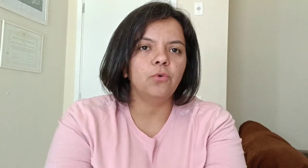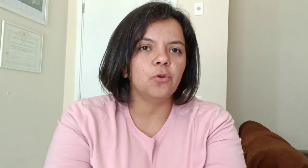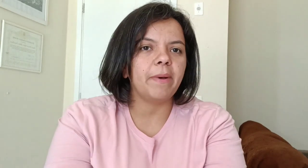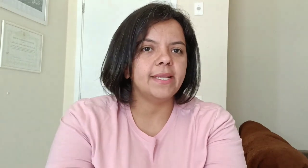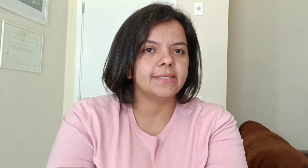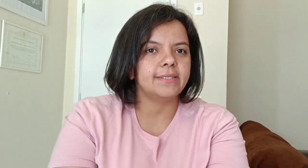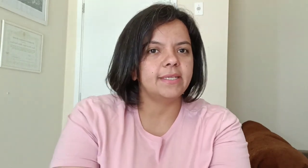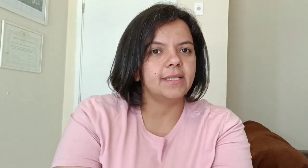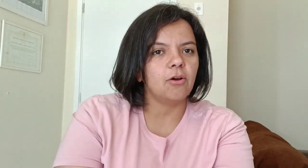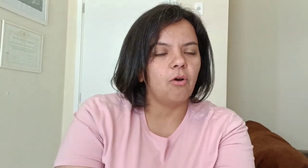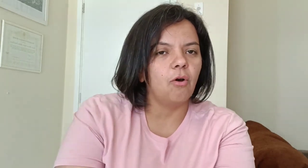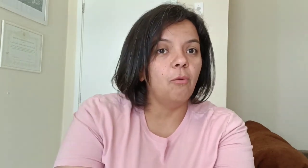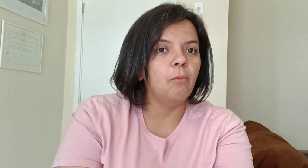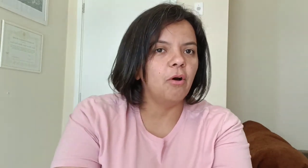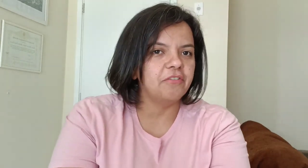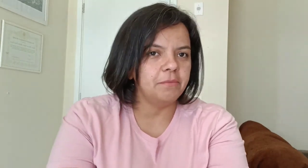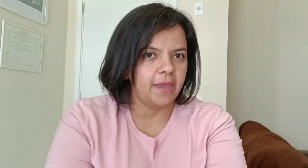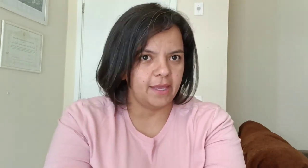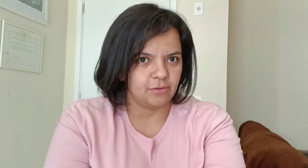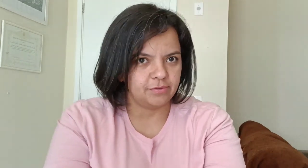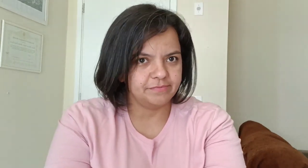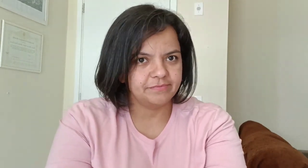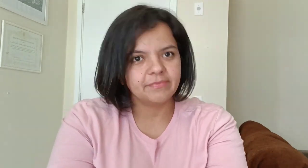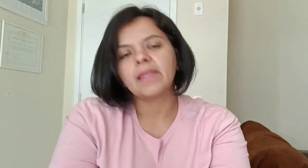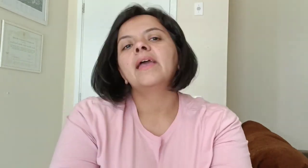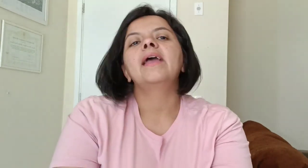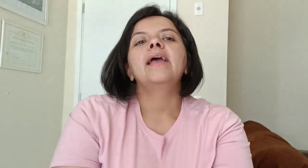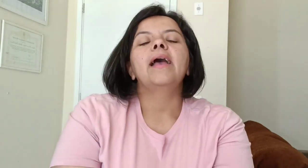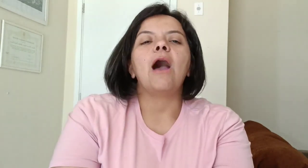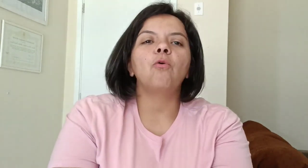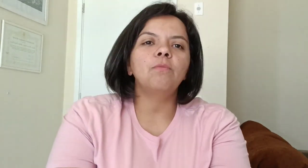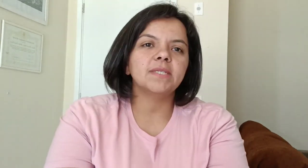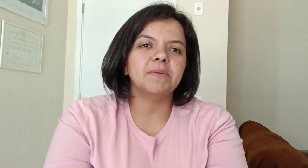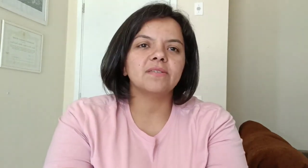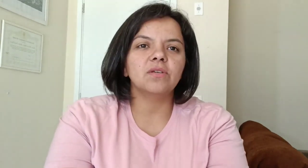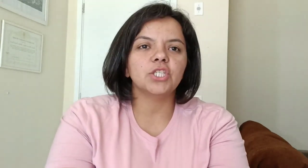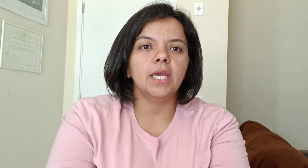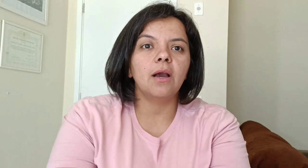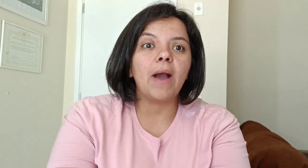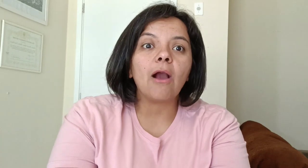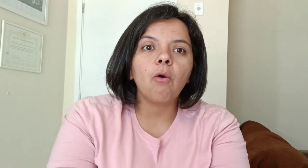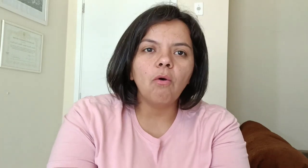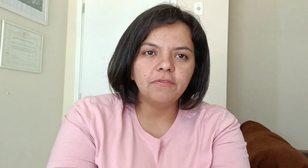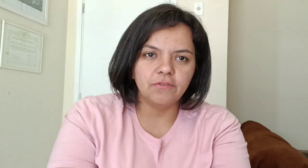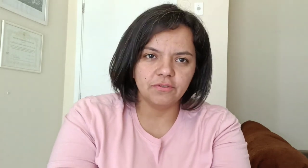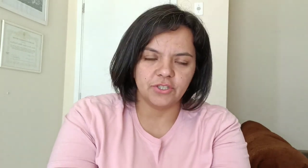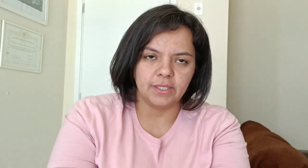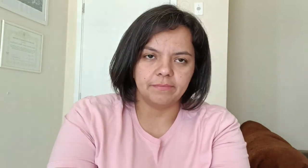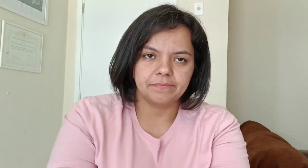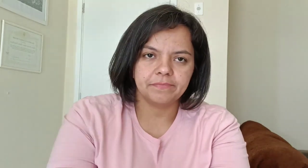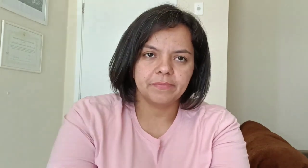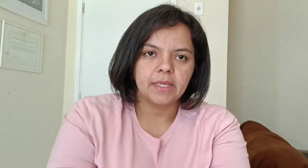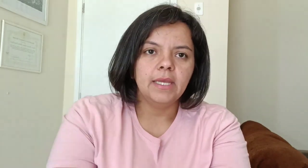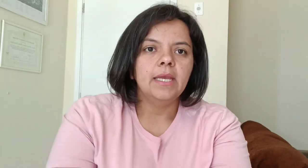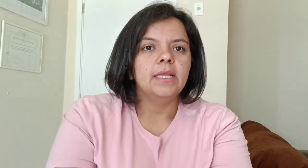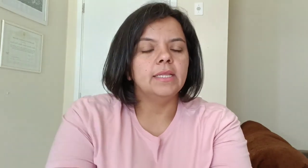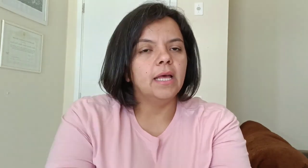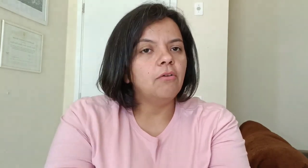muito parecida com movimento. Algumas pessoas chegam a confundir. Não